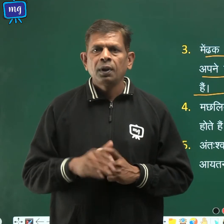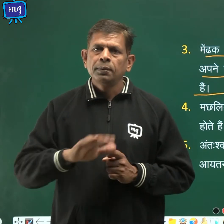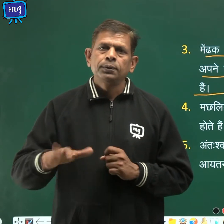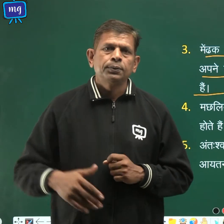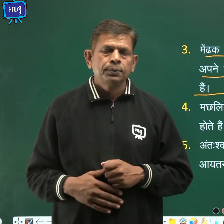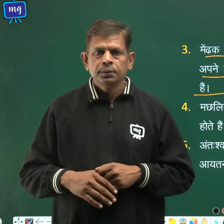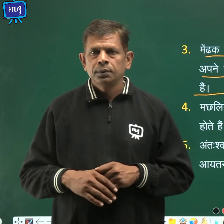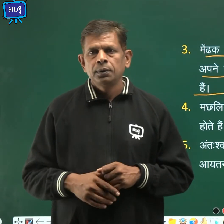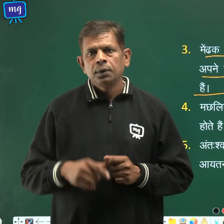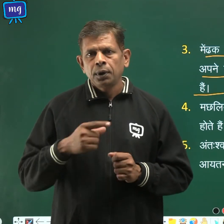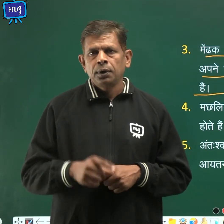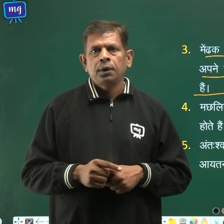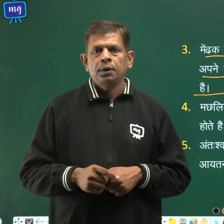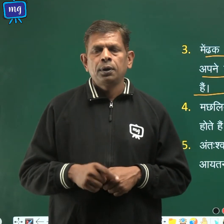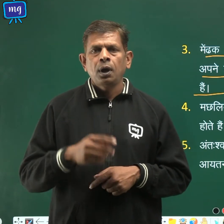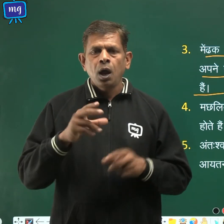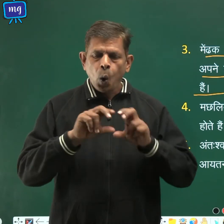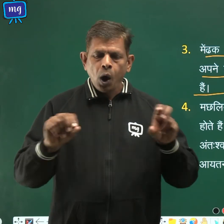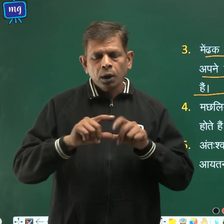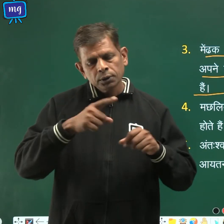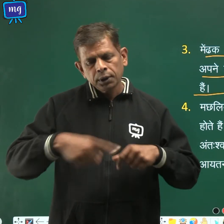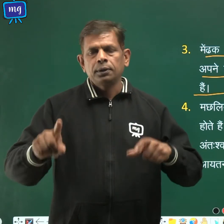बच्चों यह कथन बिल्कुल सही है,